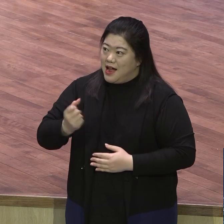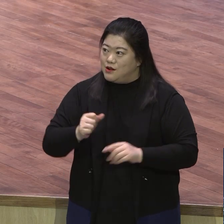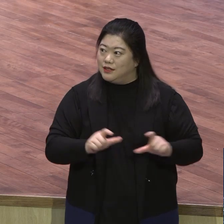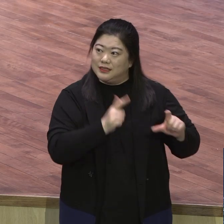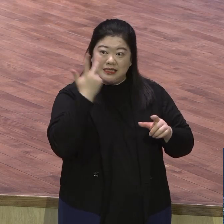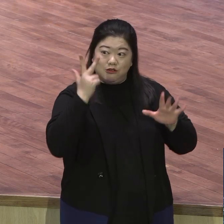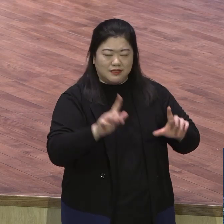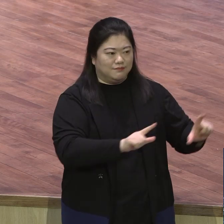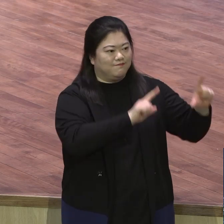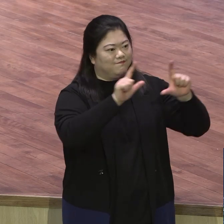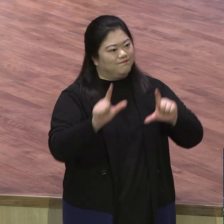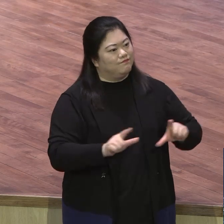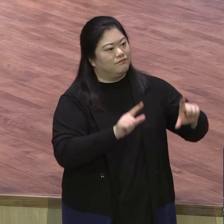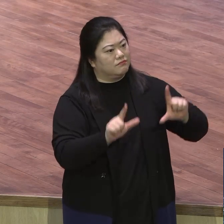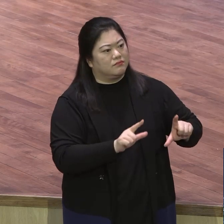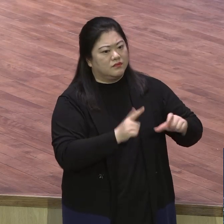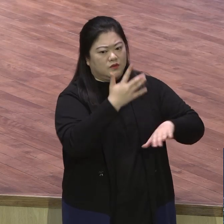드리는 겁니다.